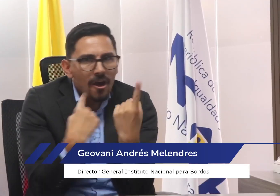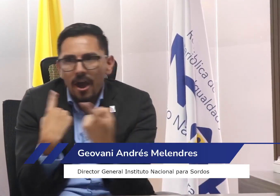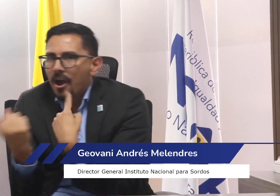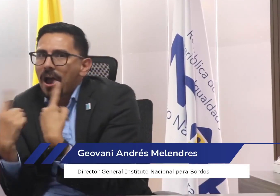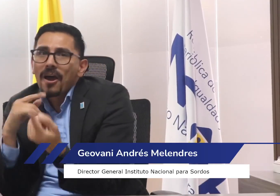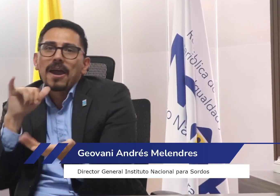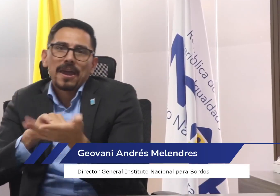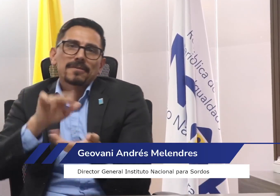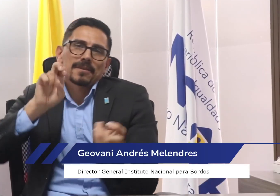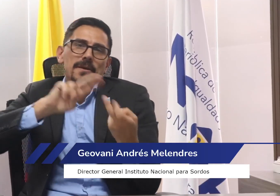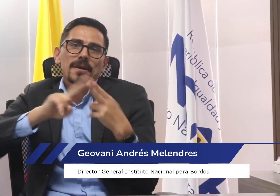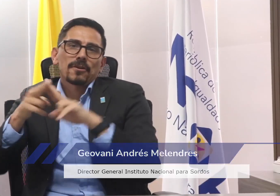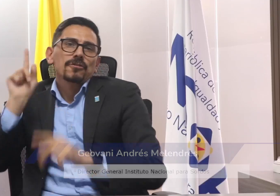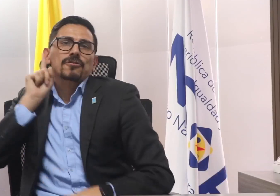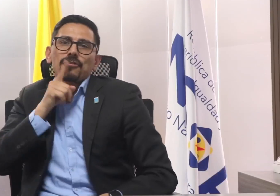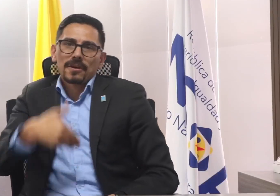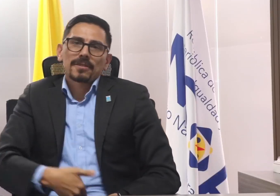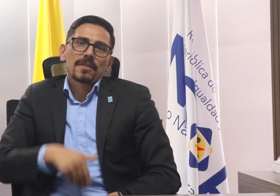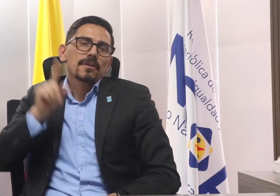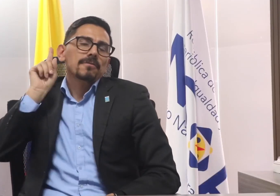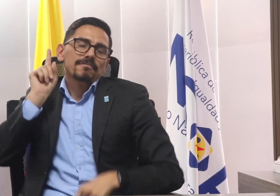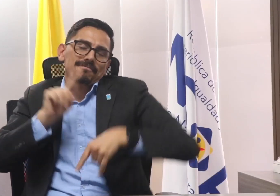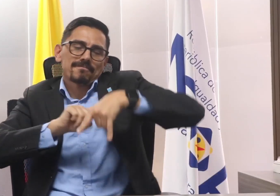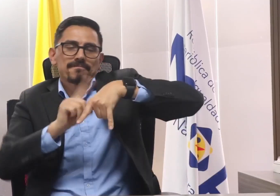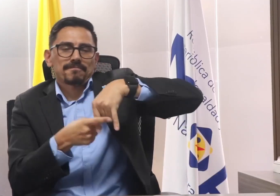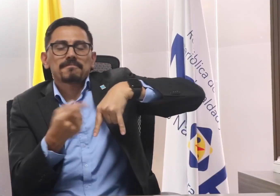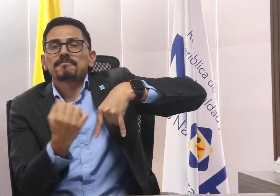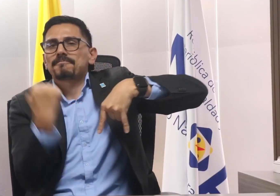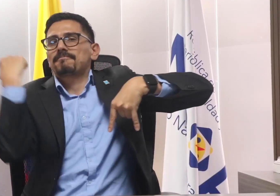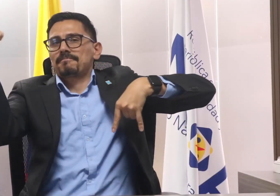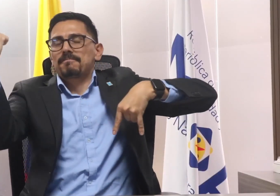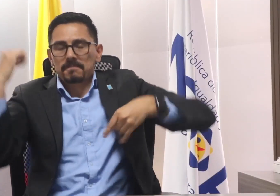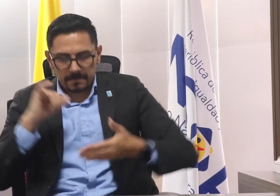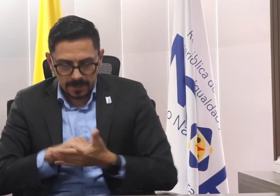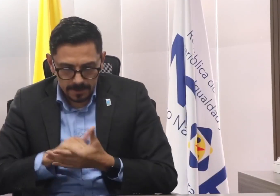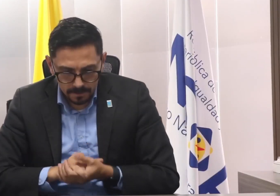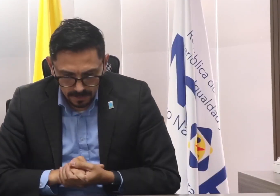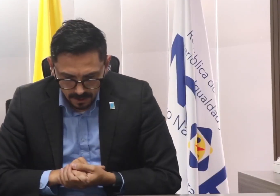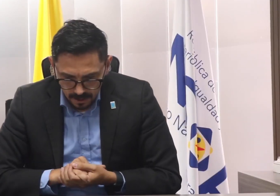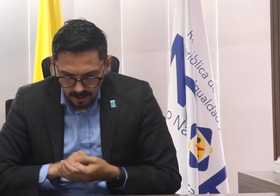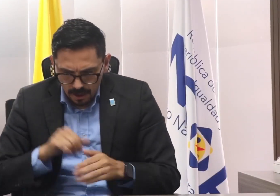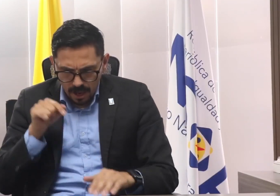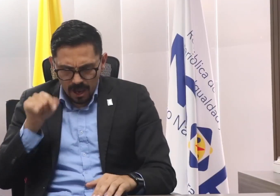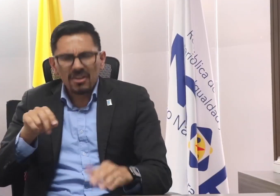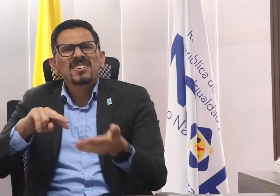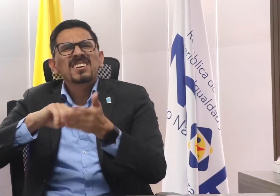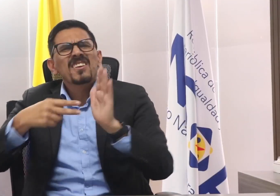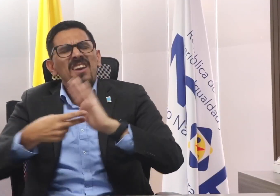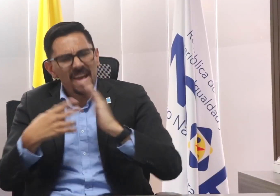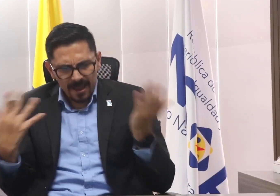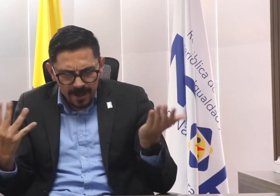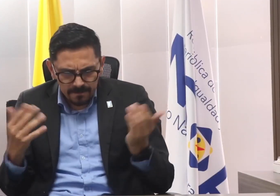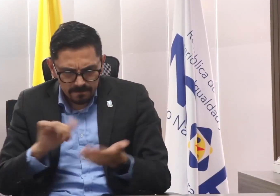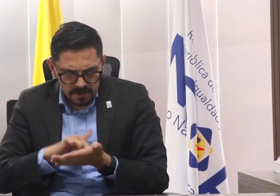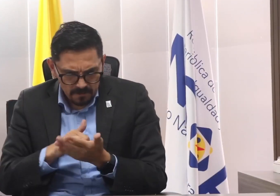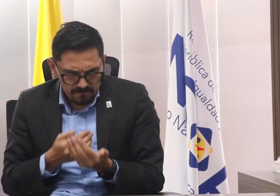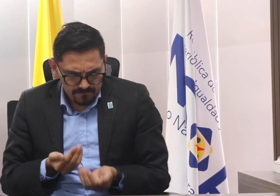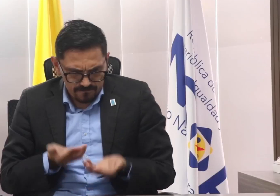sordismo, entendidos como objetos de estudio de gran relevancia para las comunidades vinculadas a la población